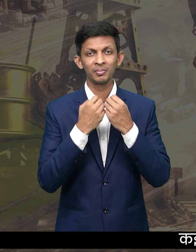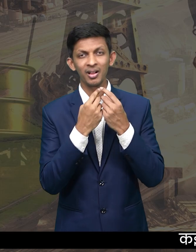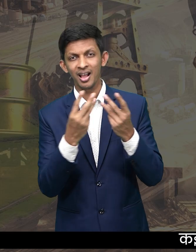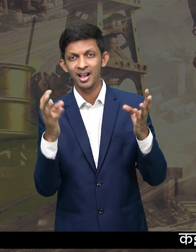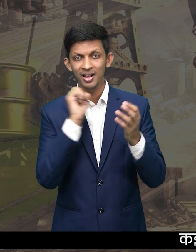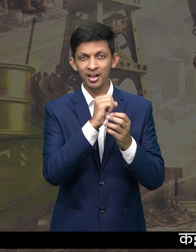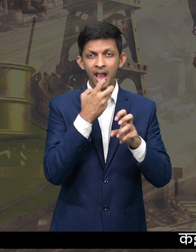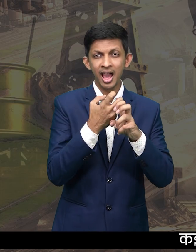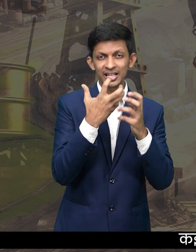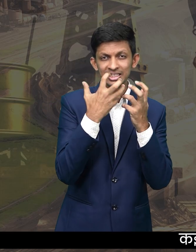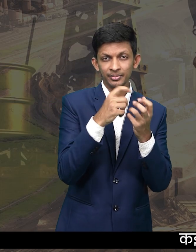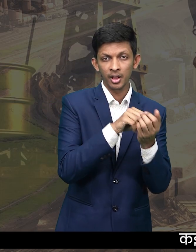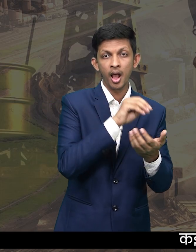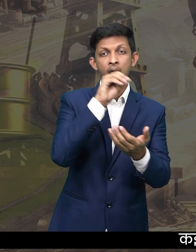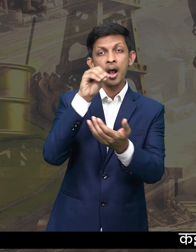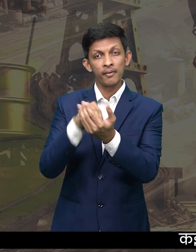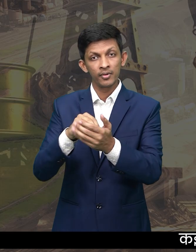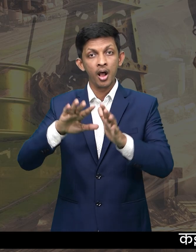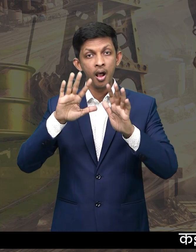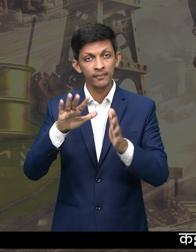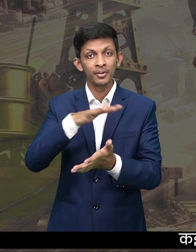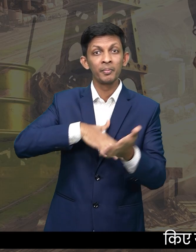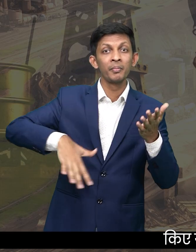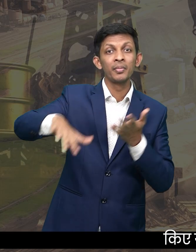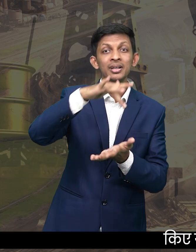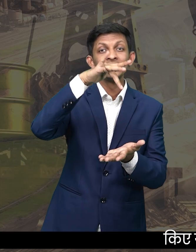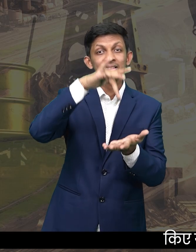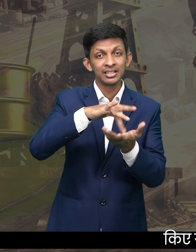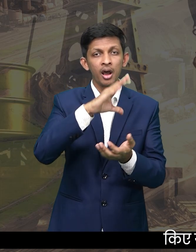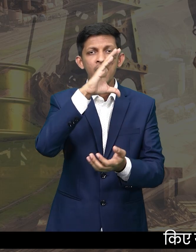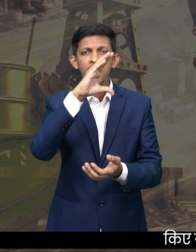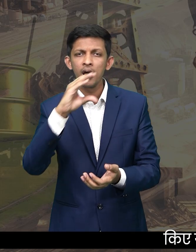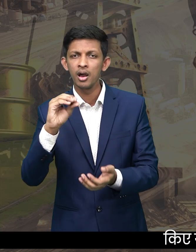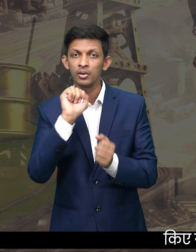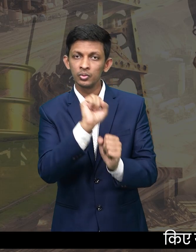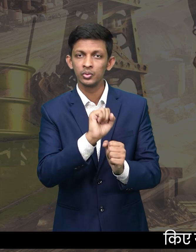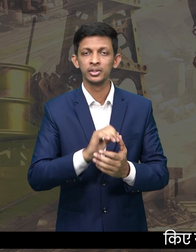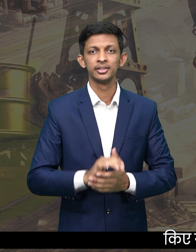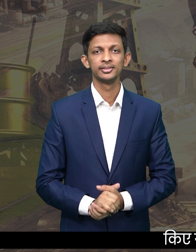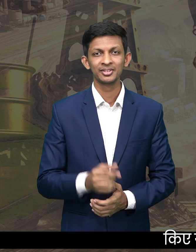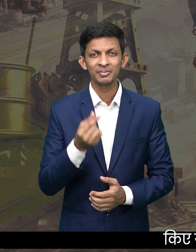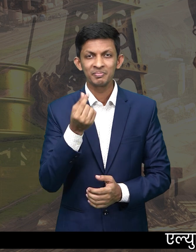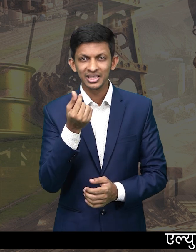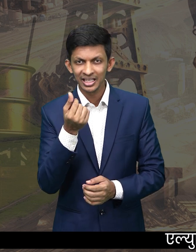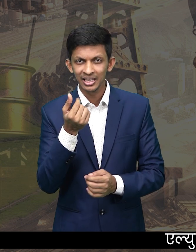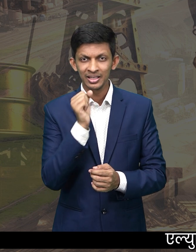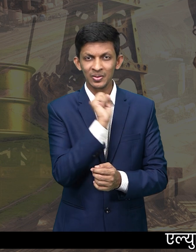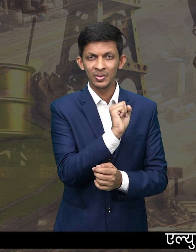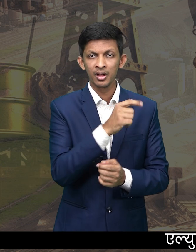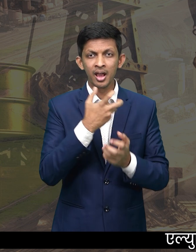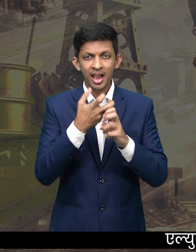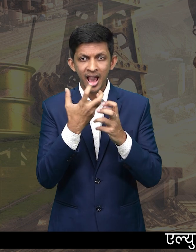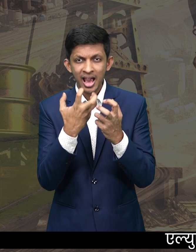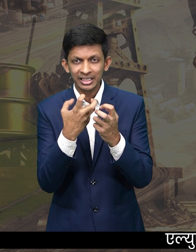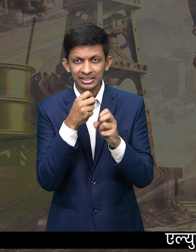कई खनिज भंडार जो स्थित और मैप किए गए हैं, उन्हें समाप्त कर दिया गया है। एल्यूमीनियम